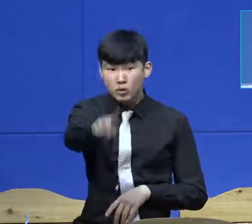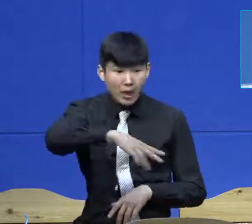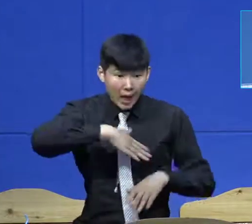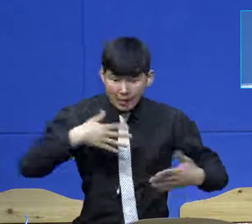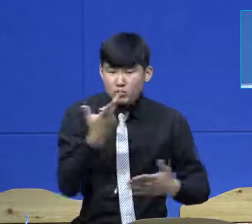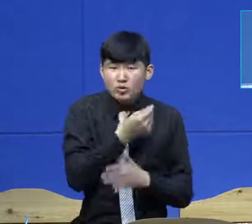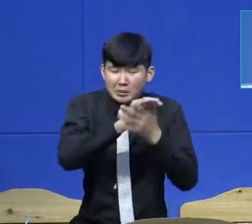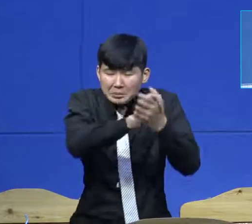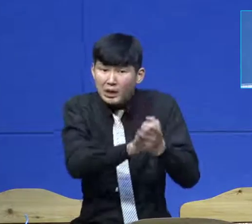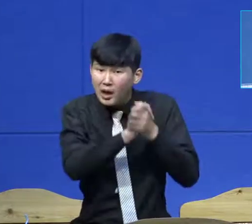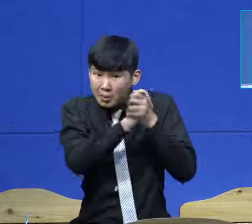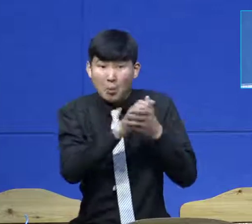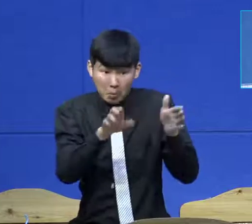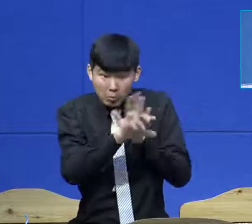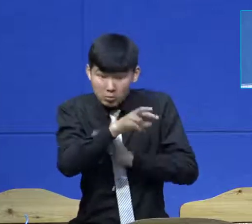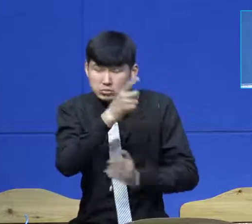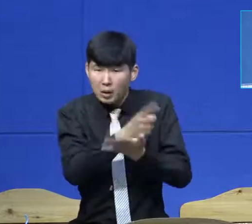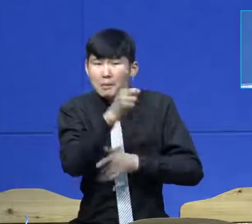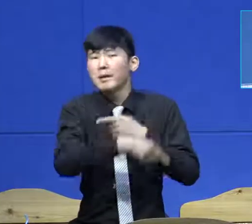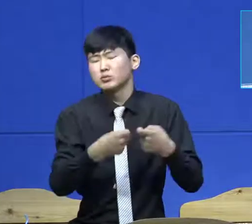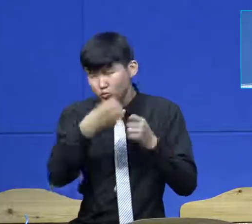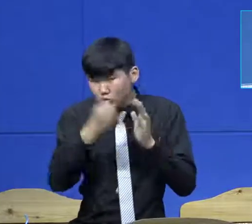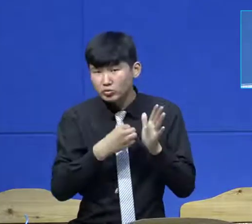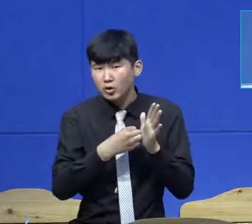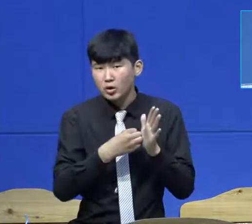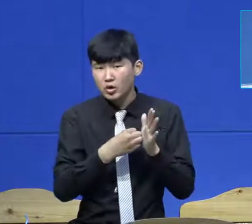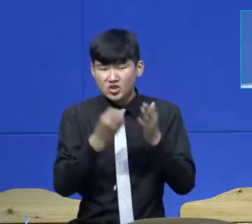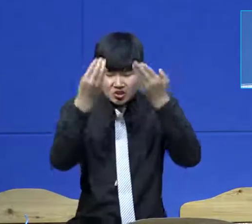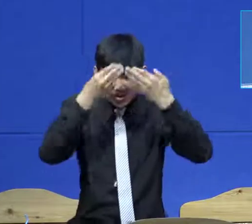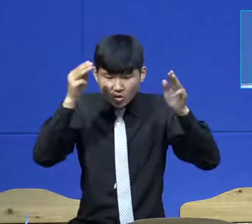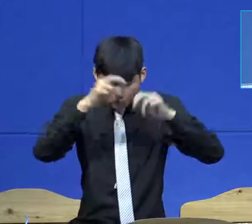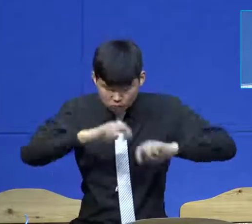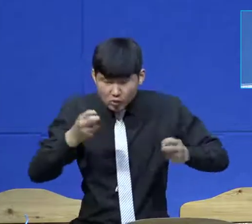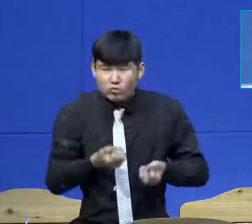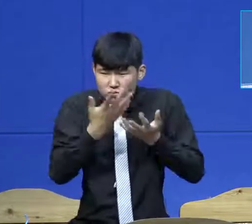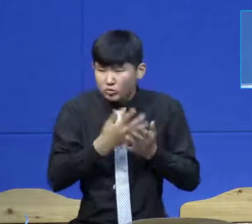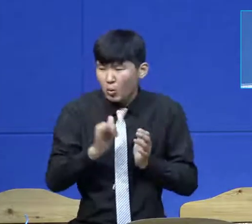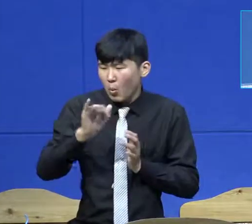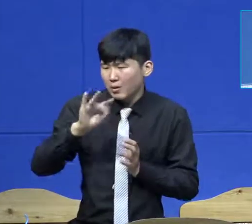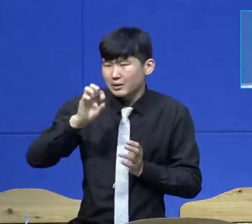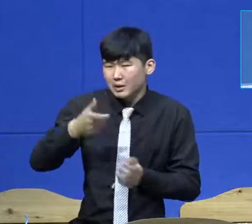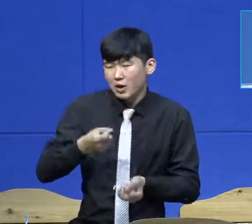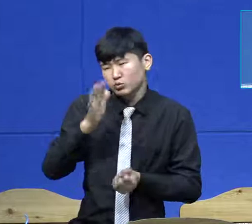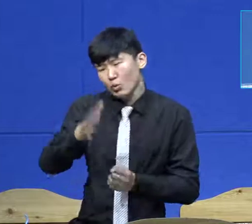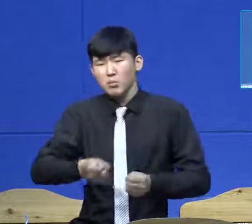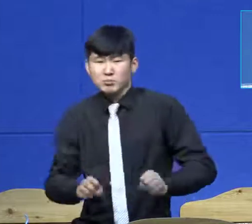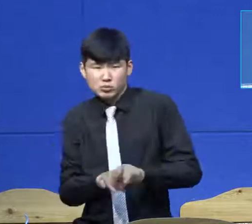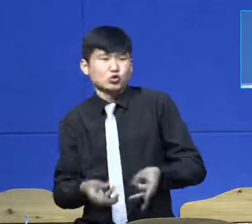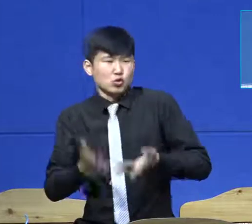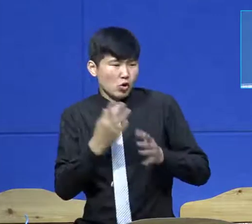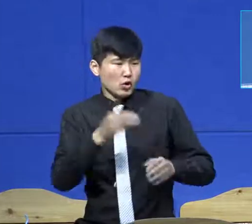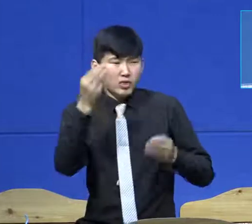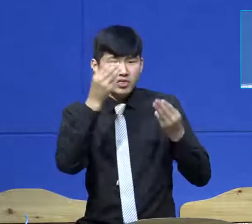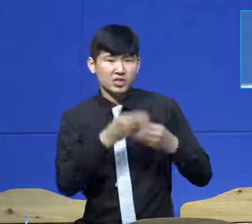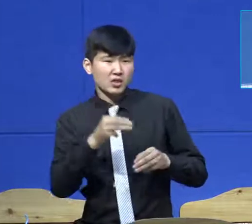амьдралын жинхэнэ найдлага болвол нь бодитор биелэх ёстой. Шинжлэх ухаан хөгжиж, урлаг хөгжиж, технологи хөгжиж,